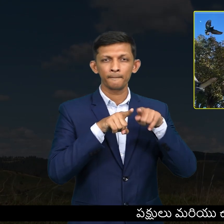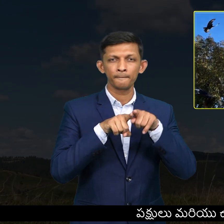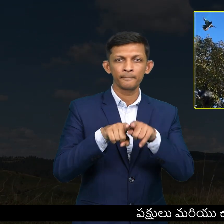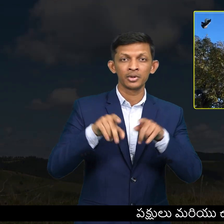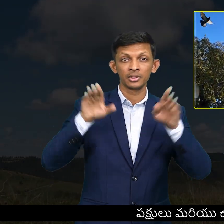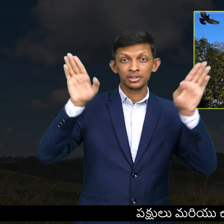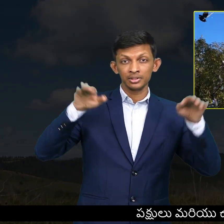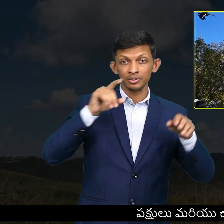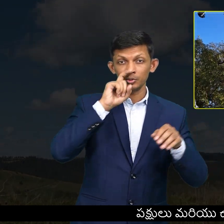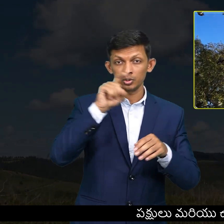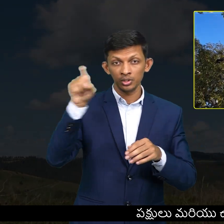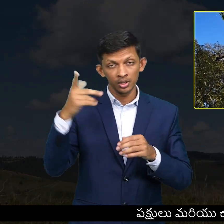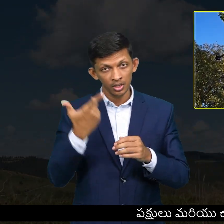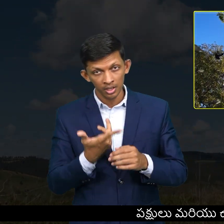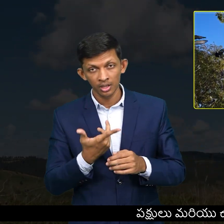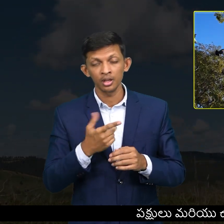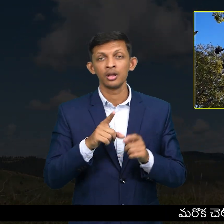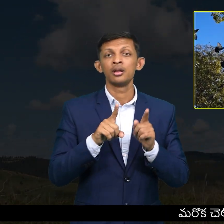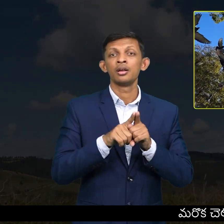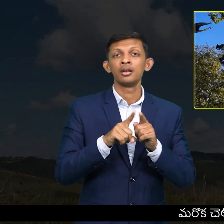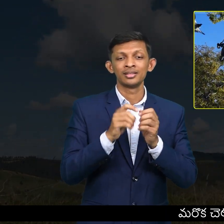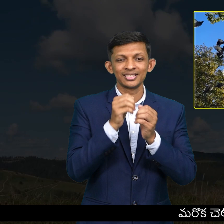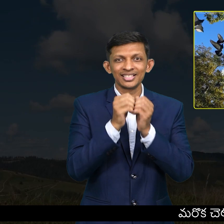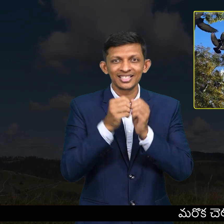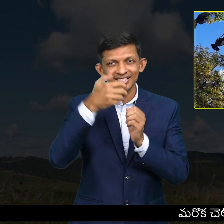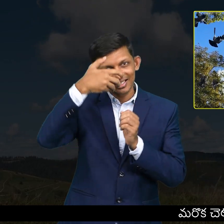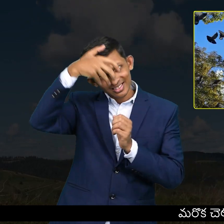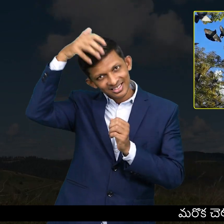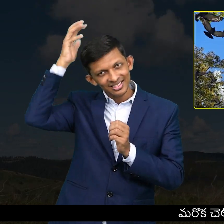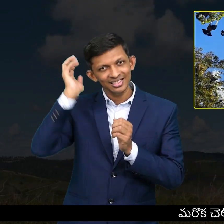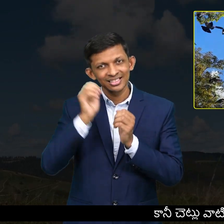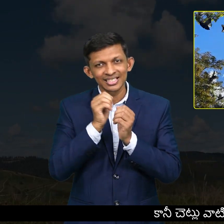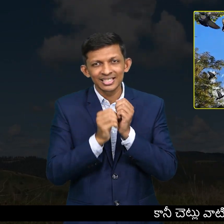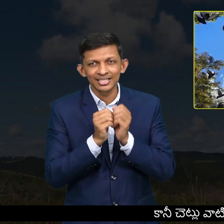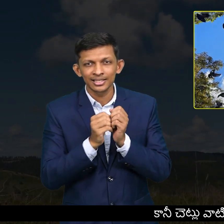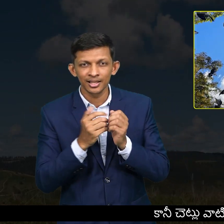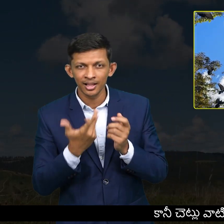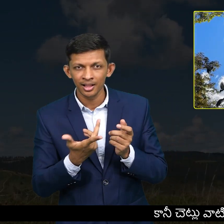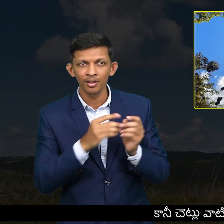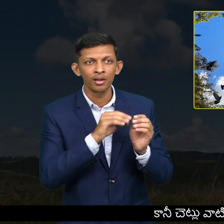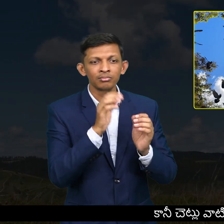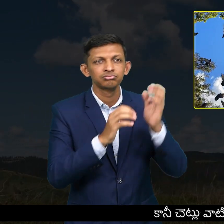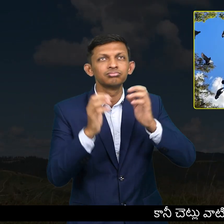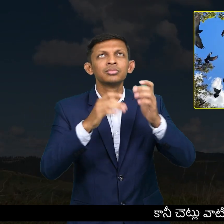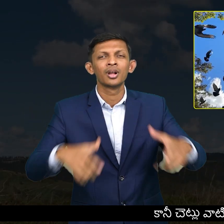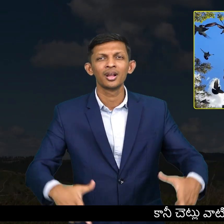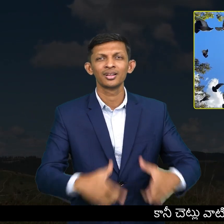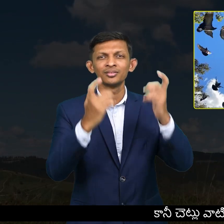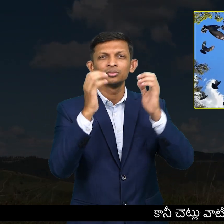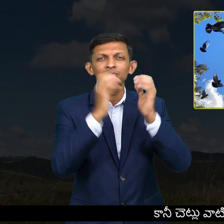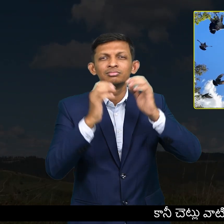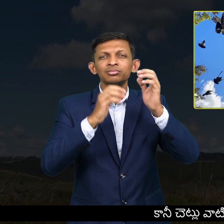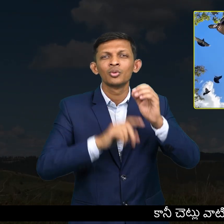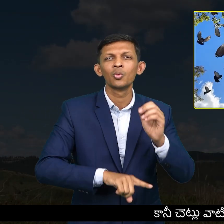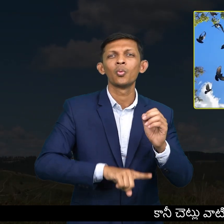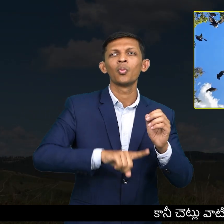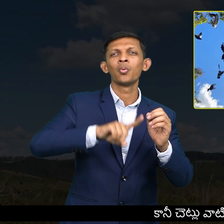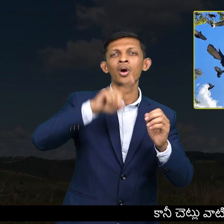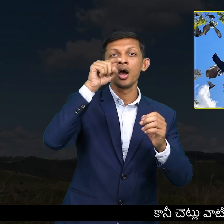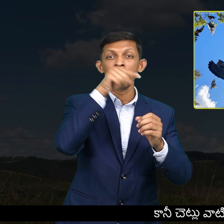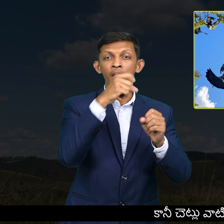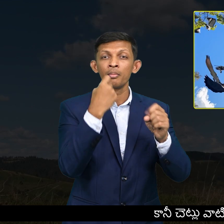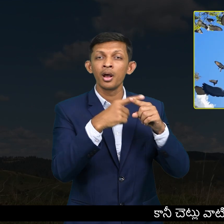పక్షులు మరియు ఉడతలు ఒక చెట్టు నుండి మరొక చెట్టుకు మారవచ్చు, కానీ చెట్లు వాటి ఆవాసంగా ఉంటాయి.